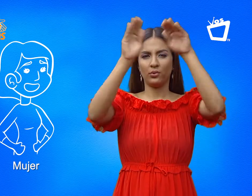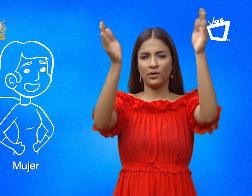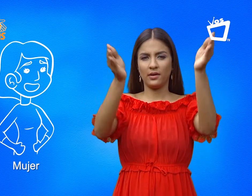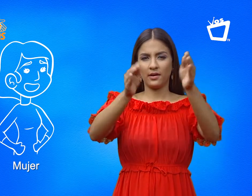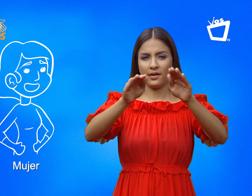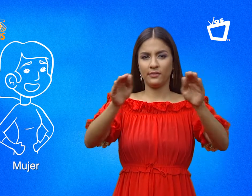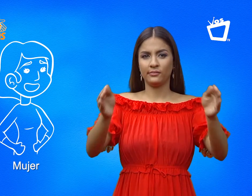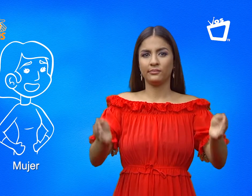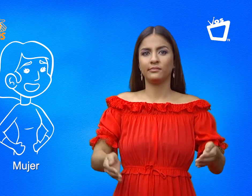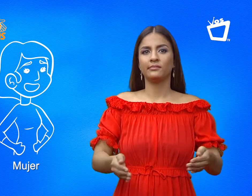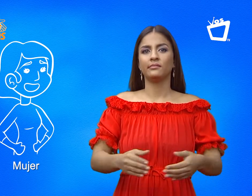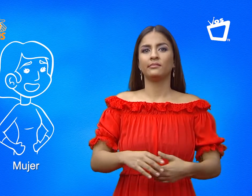mujer